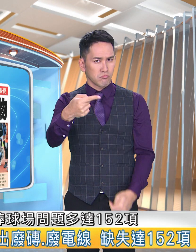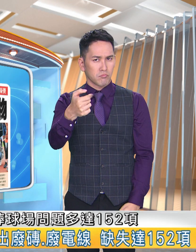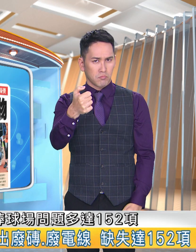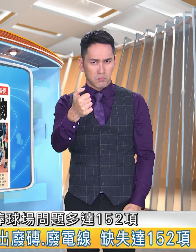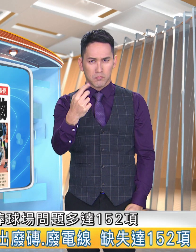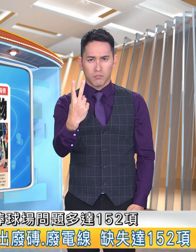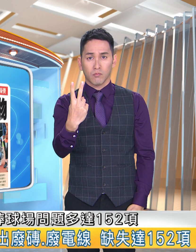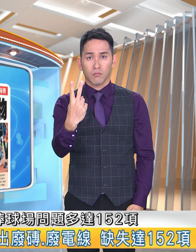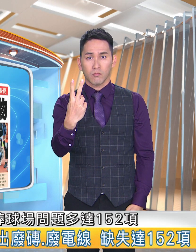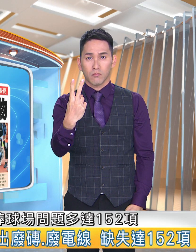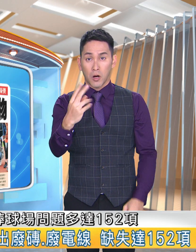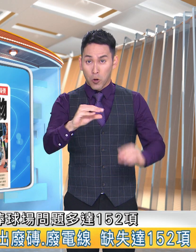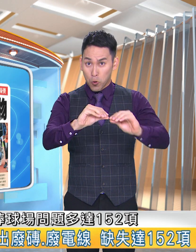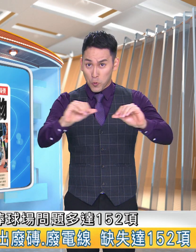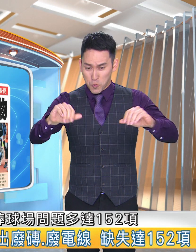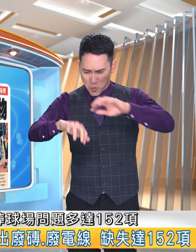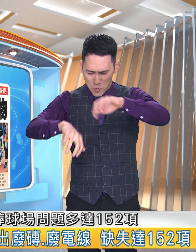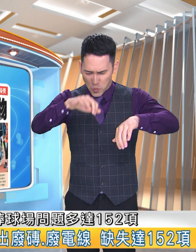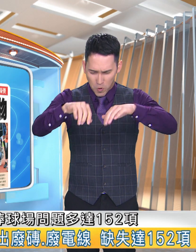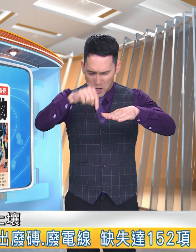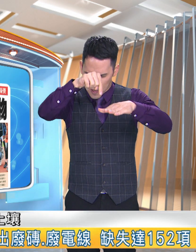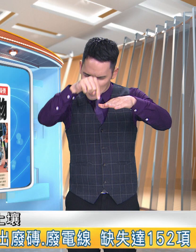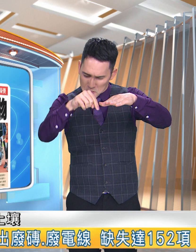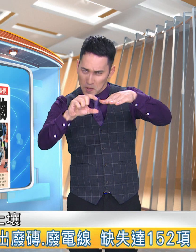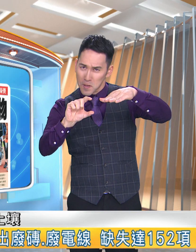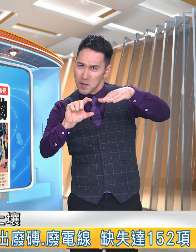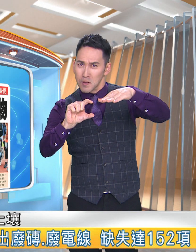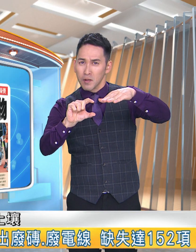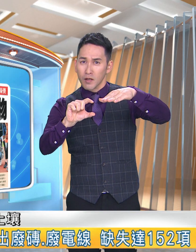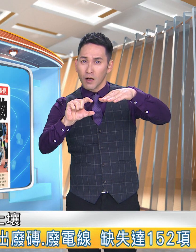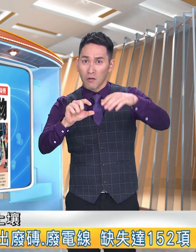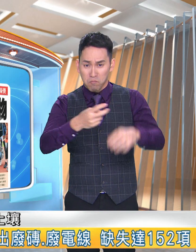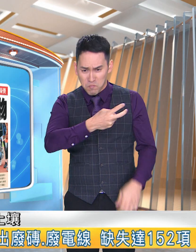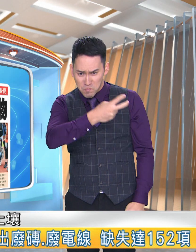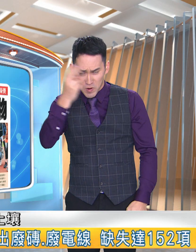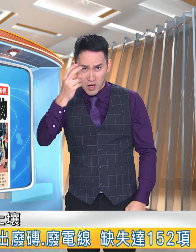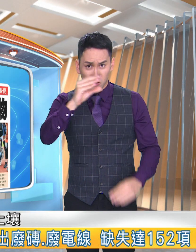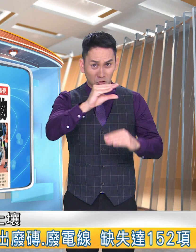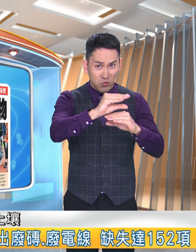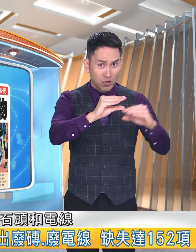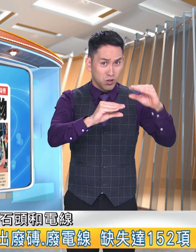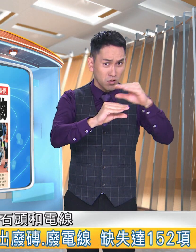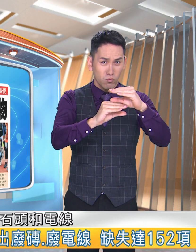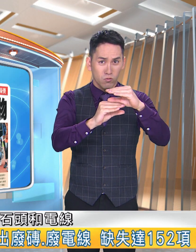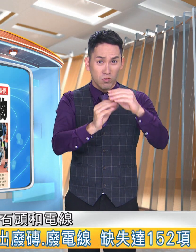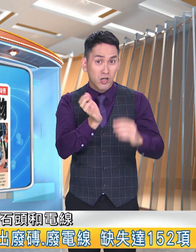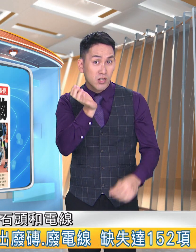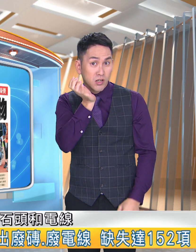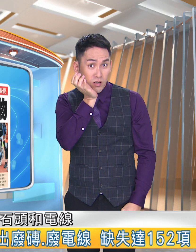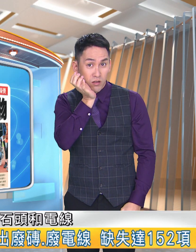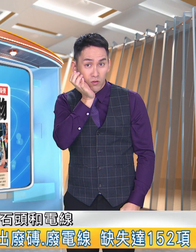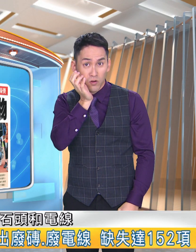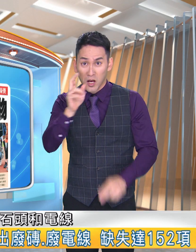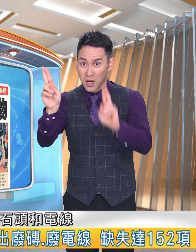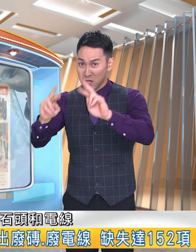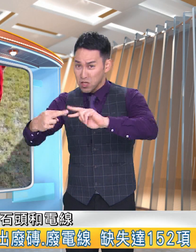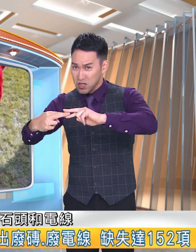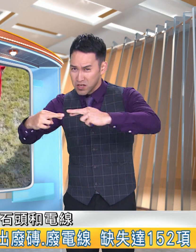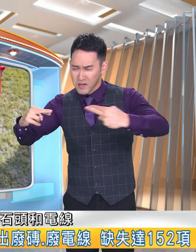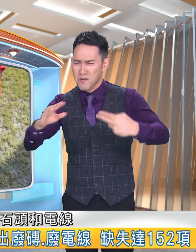达152项，随机开挖浅层土壤就有废弃砖头、石头